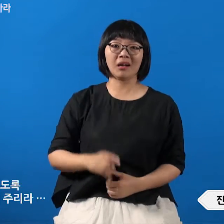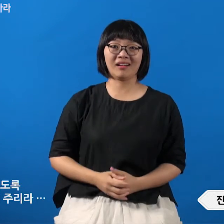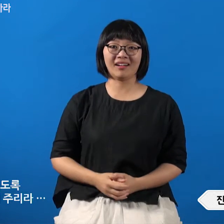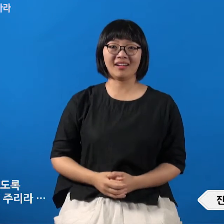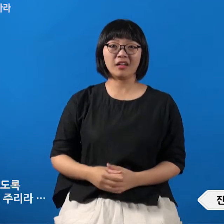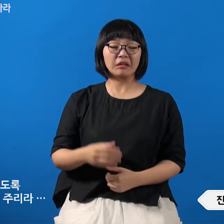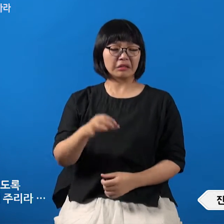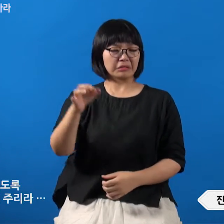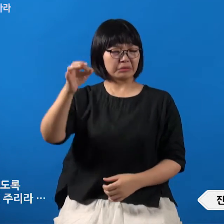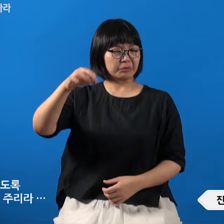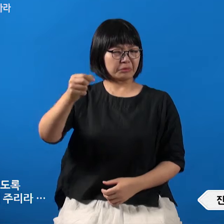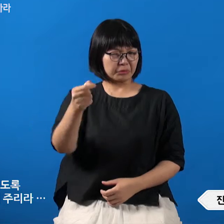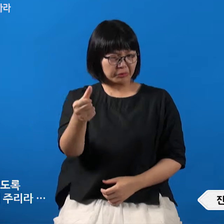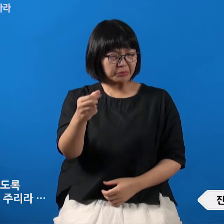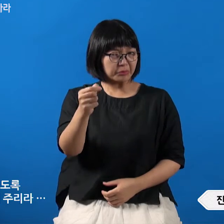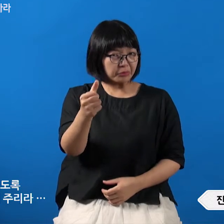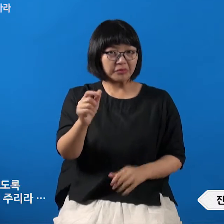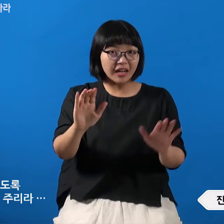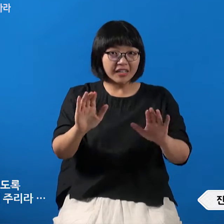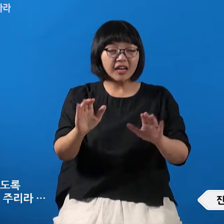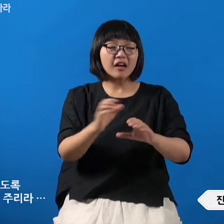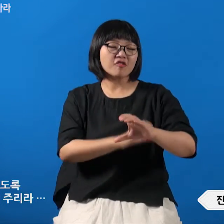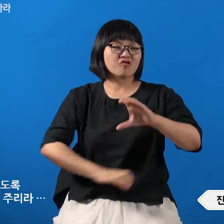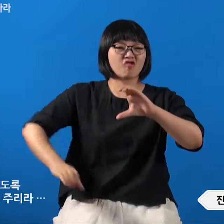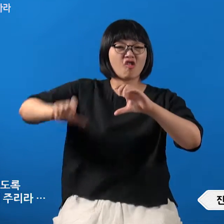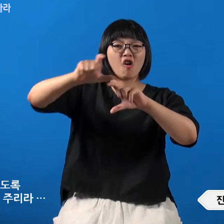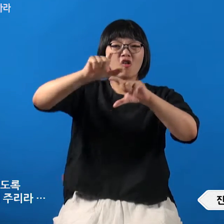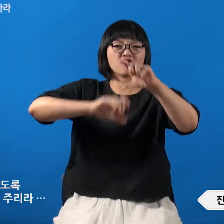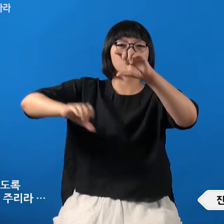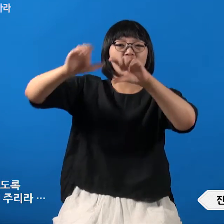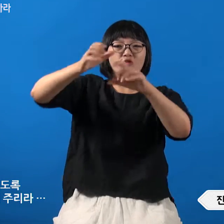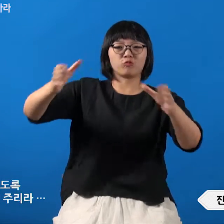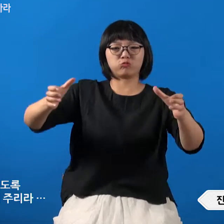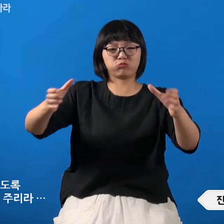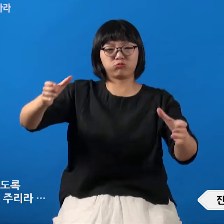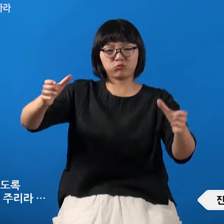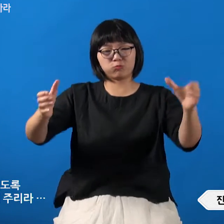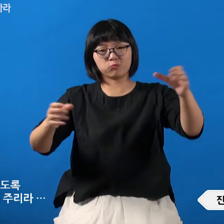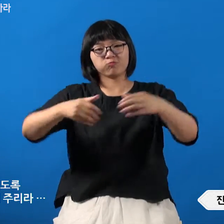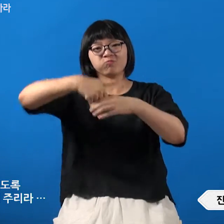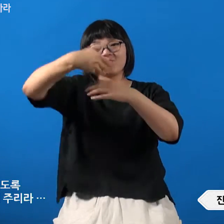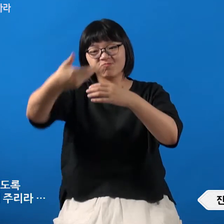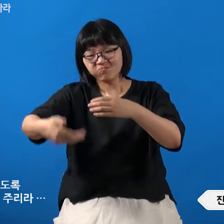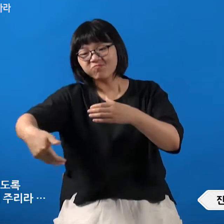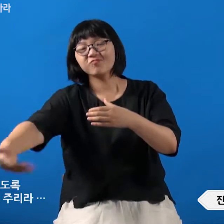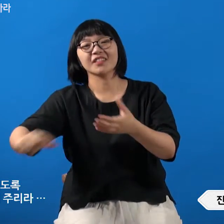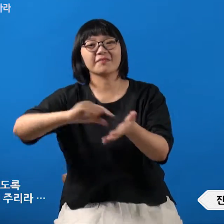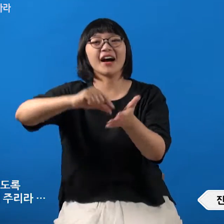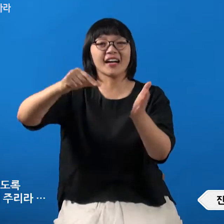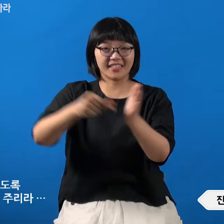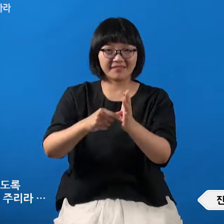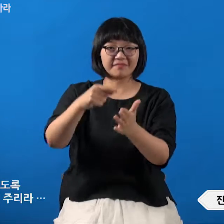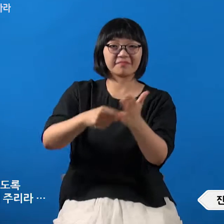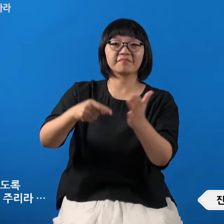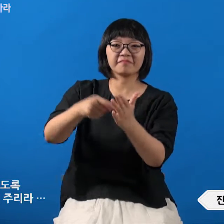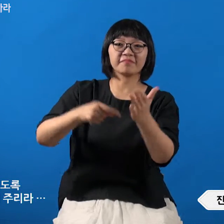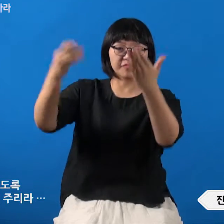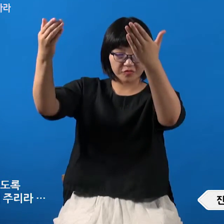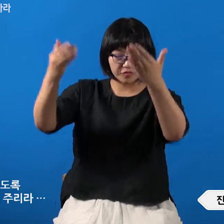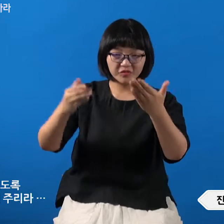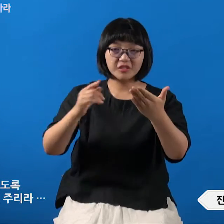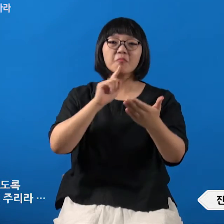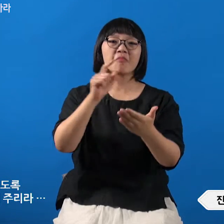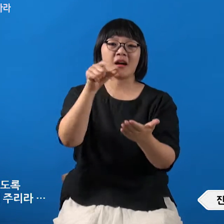넘치도록 하며 너희에게 안겨 주리라. 하나님께서 채우십니다. 흔들어서 꽉